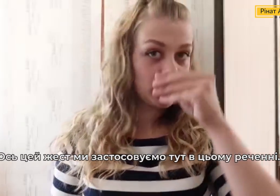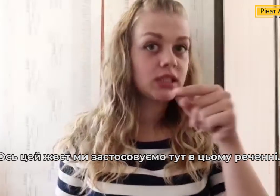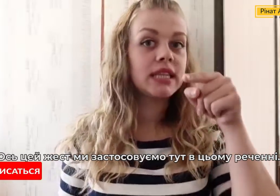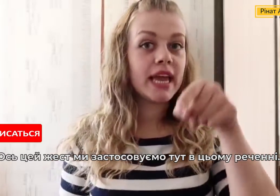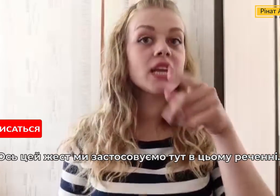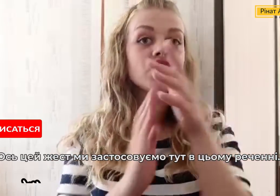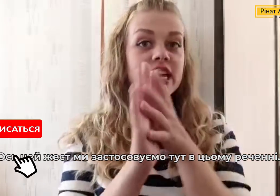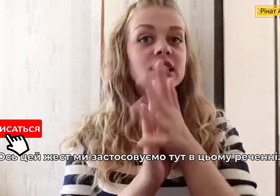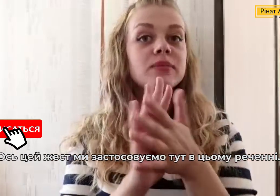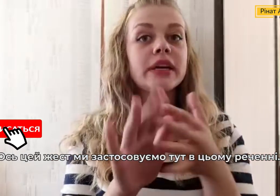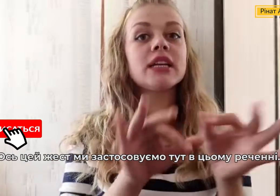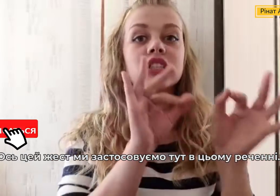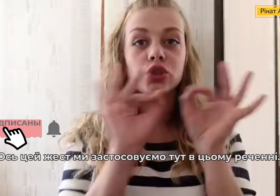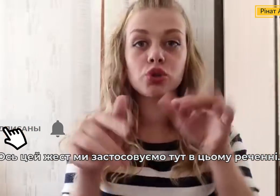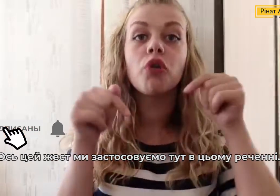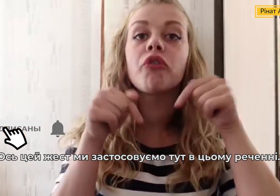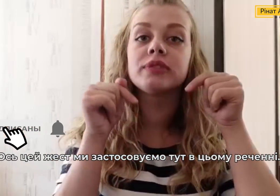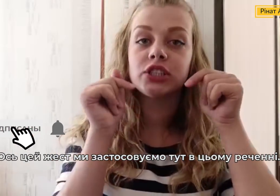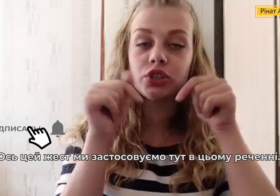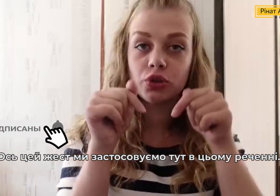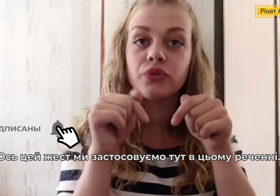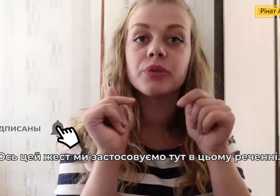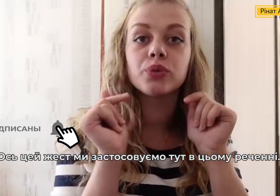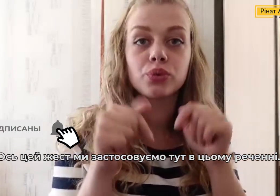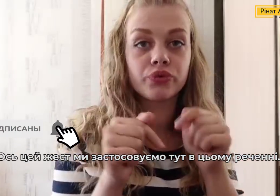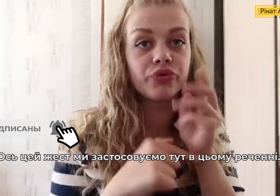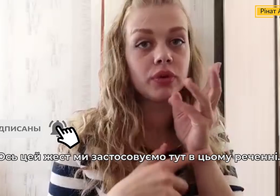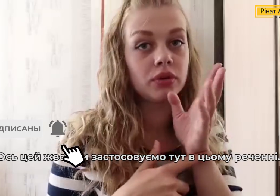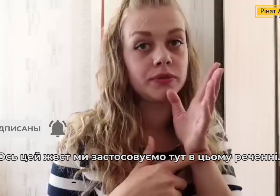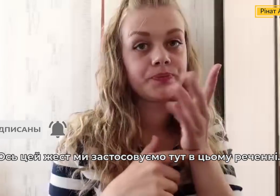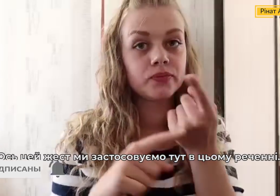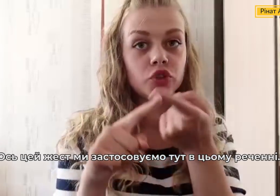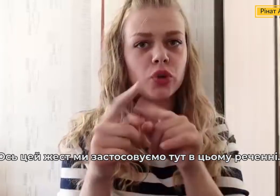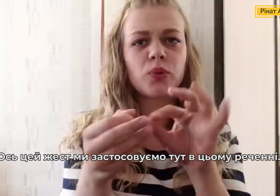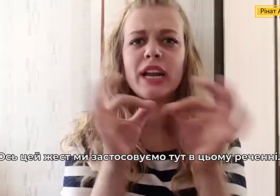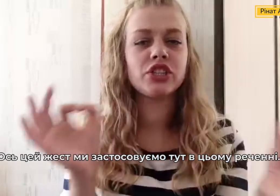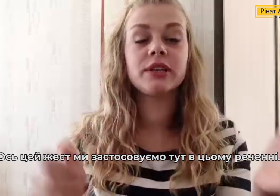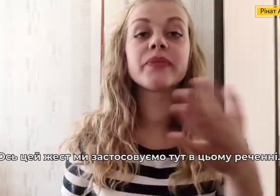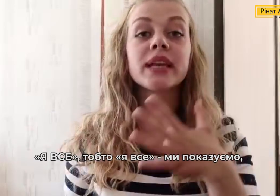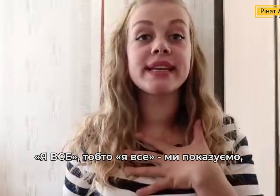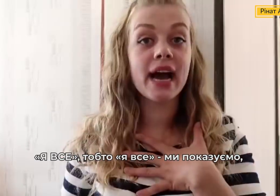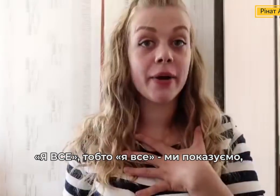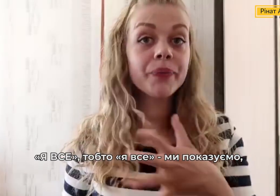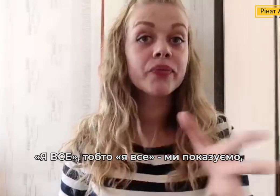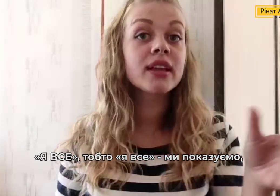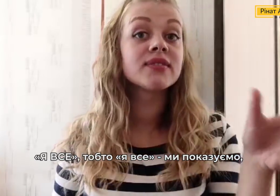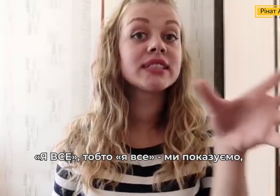Ось цей жест ми застосовуємо тут, в цьому реченні. Я